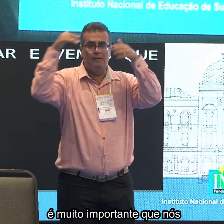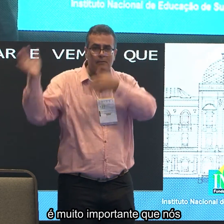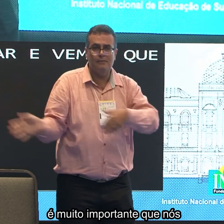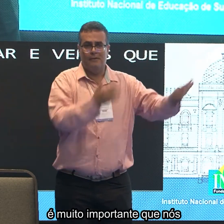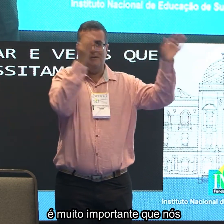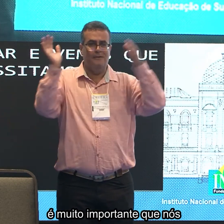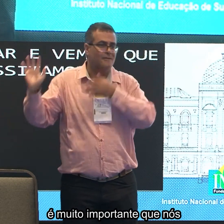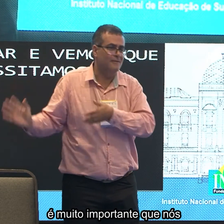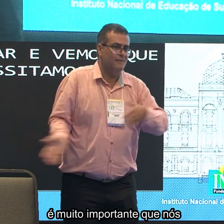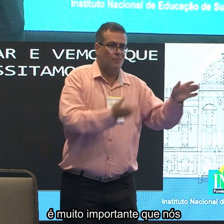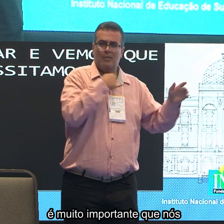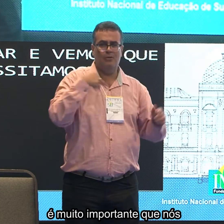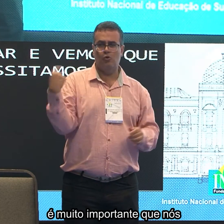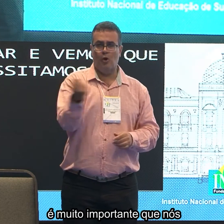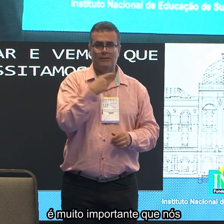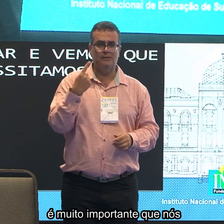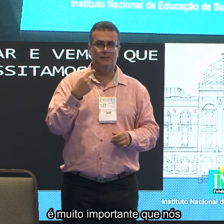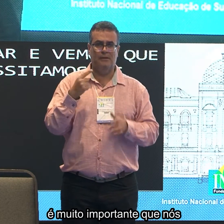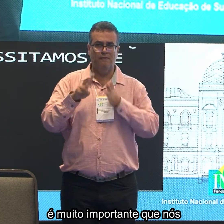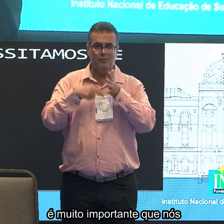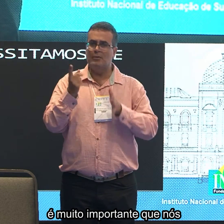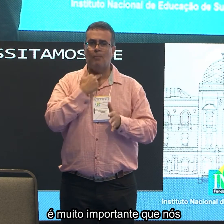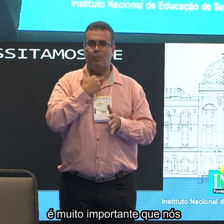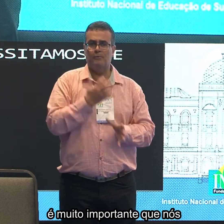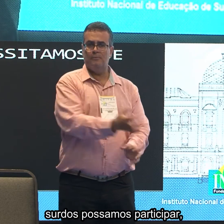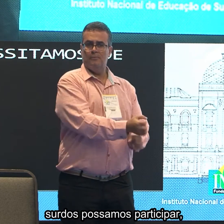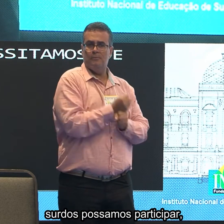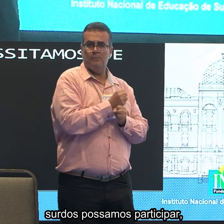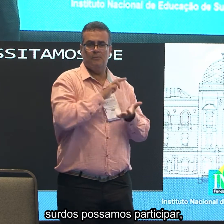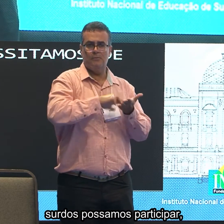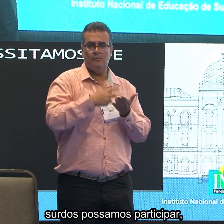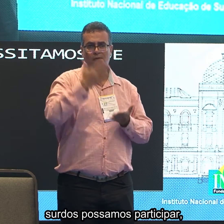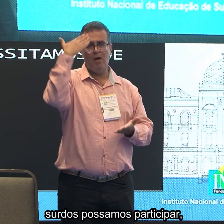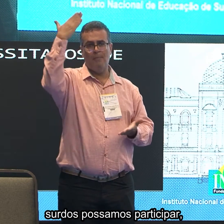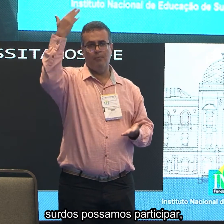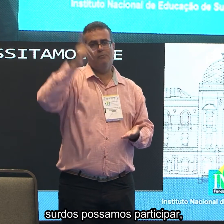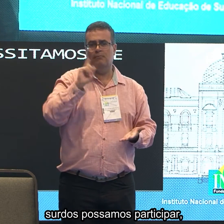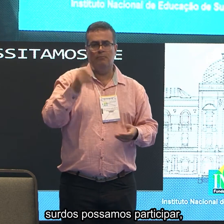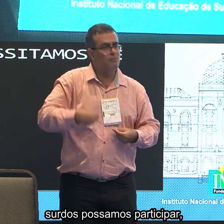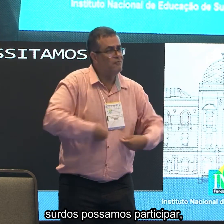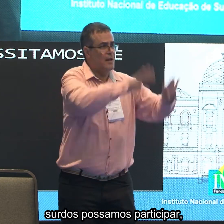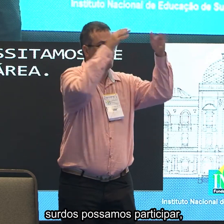Então, é muito importante que nós, surdos, possamos participar